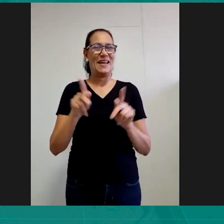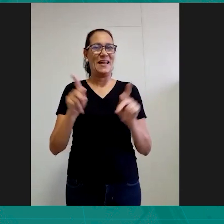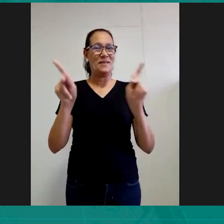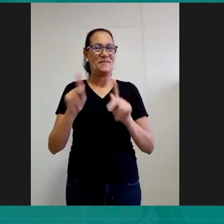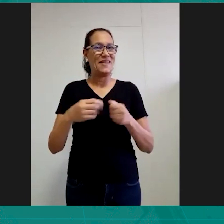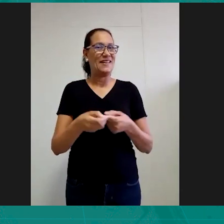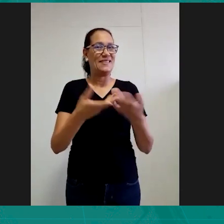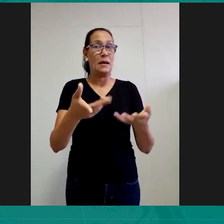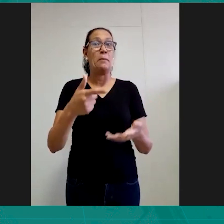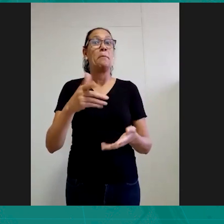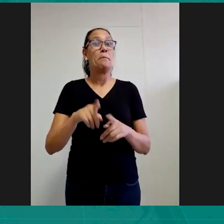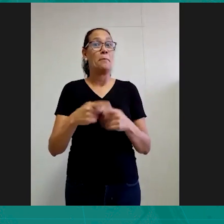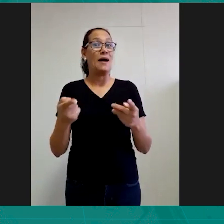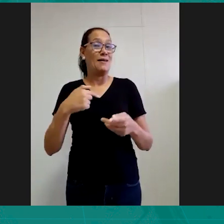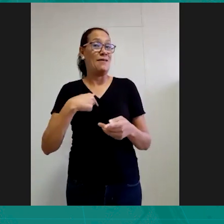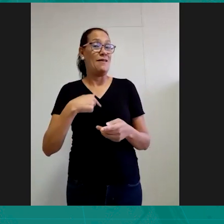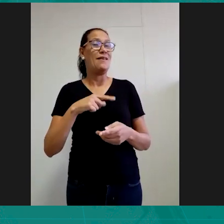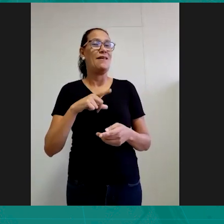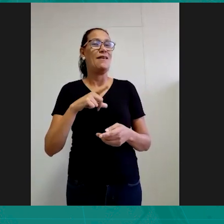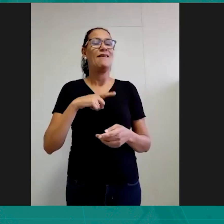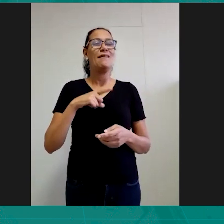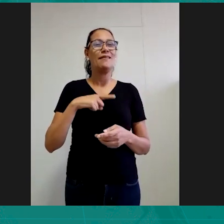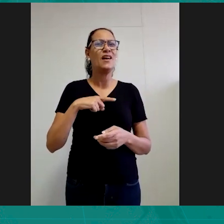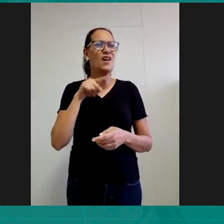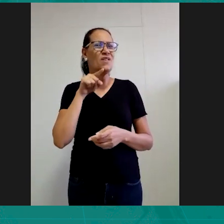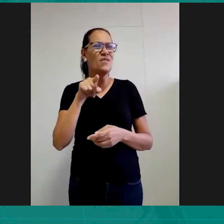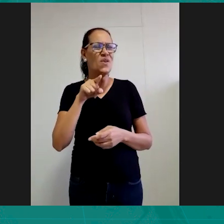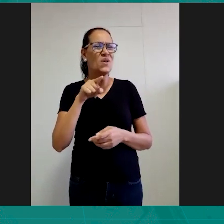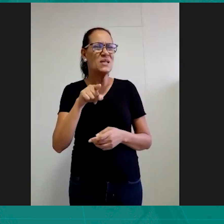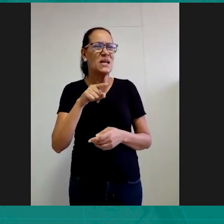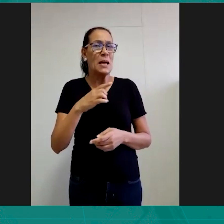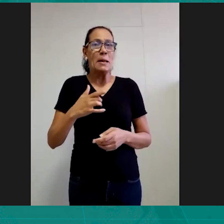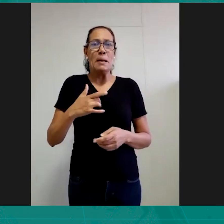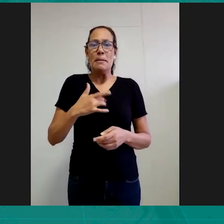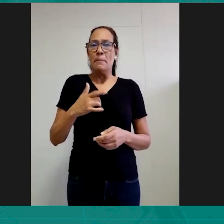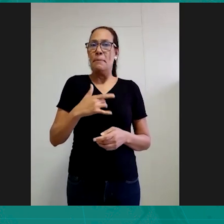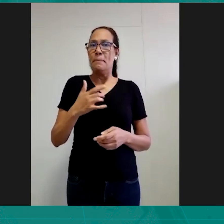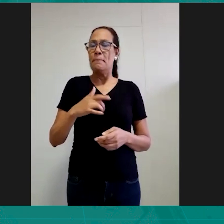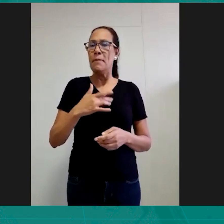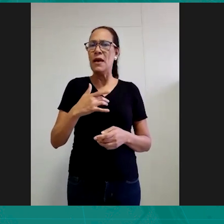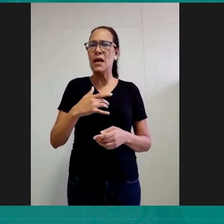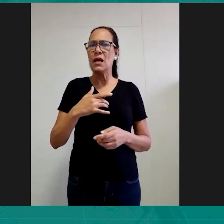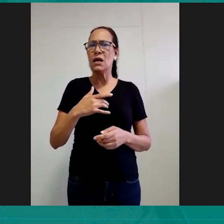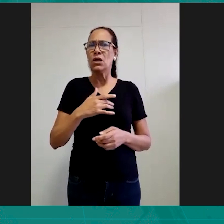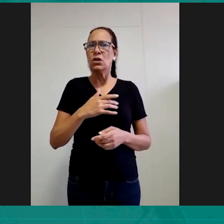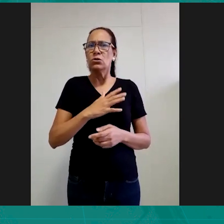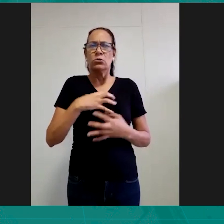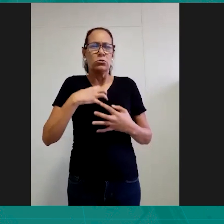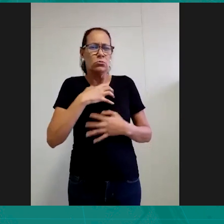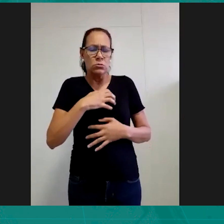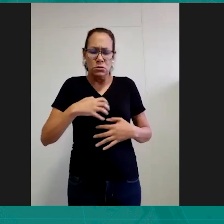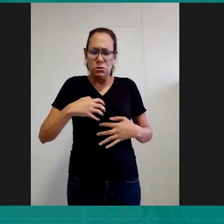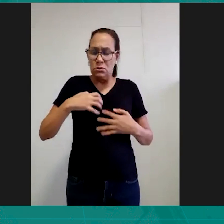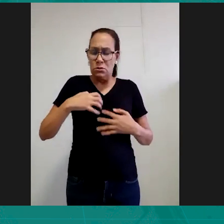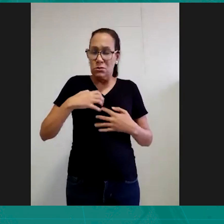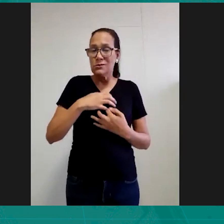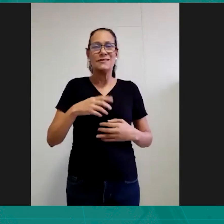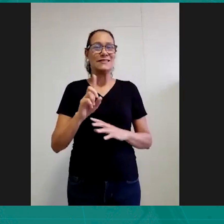nem se atemorize. Irmãos, ó Senhor Jesus,